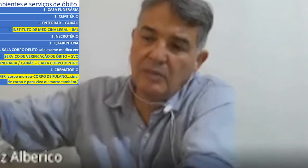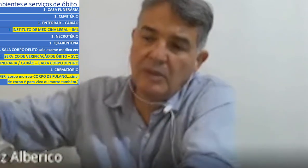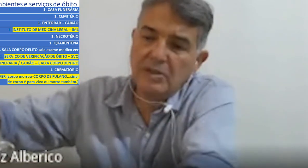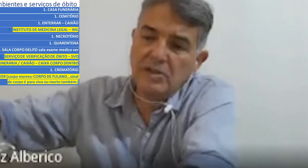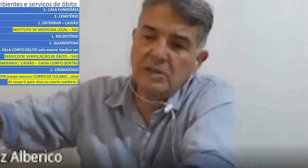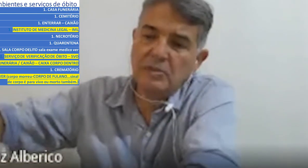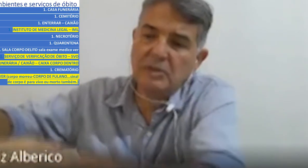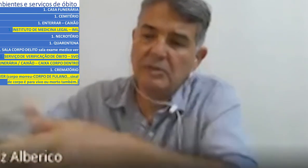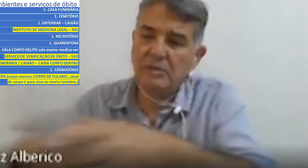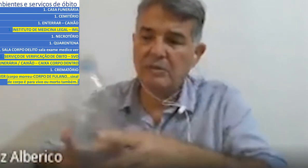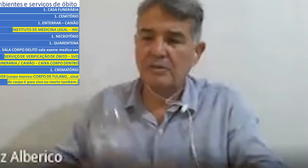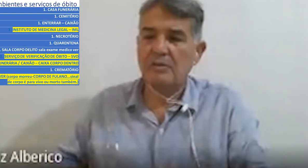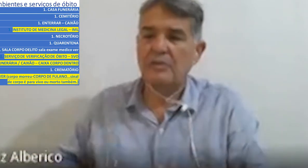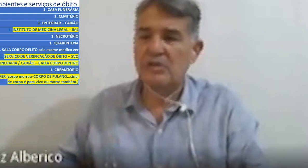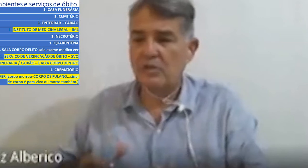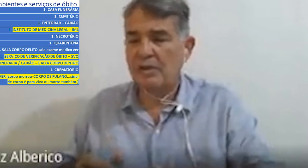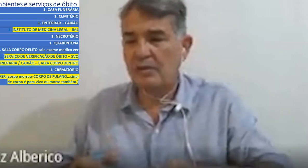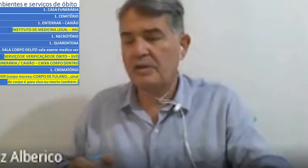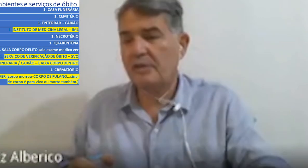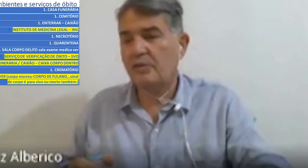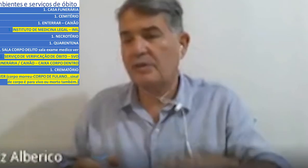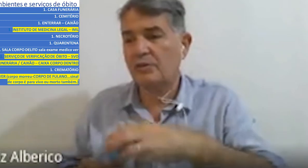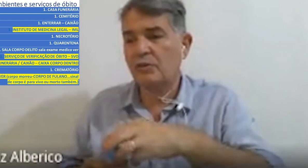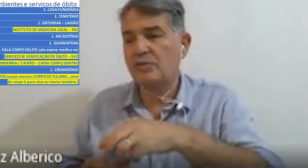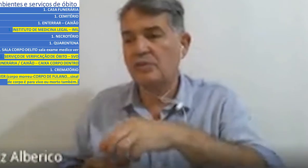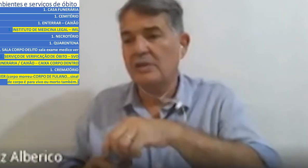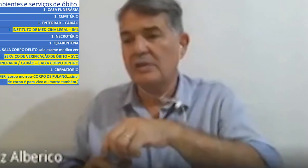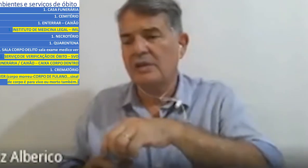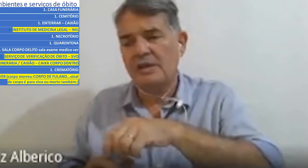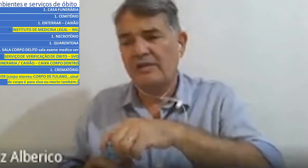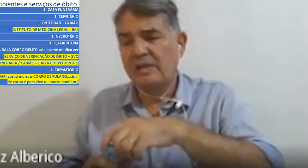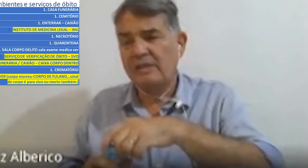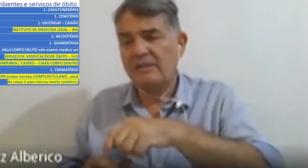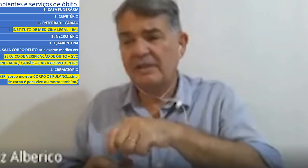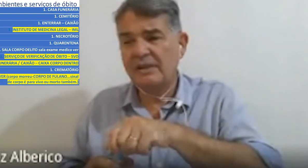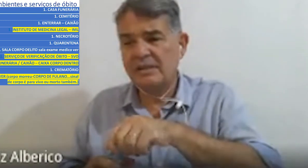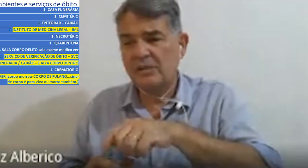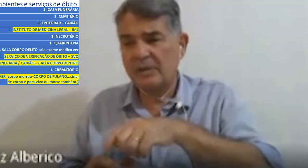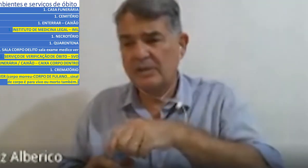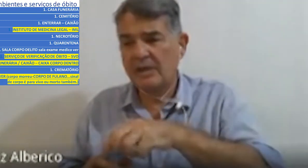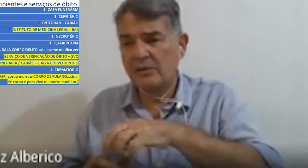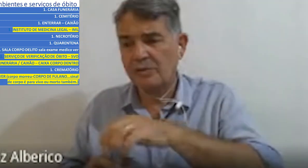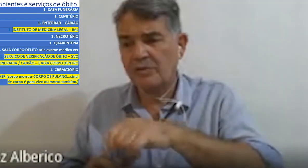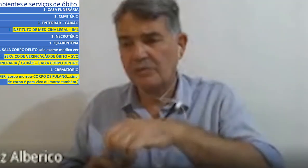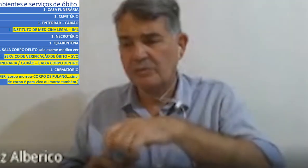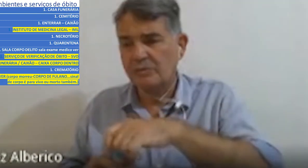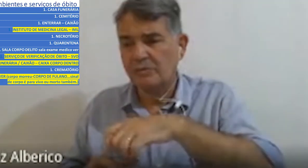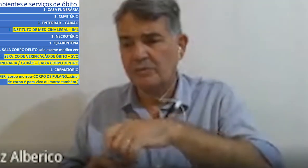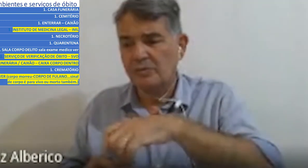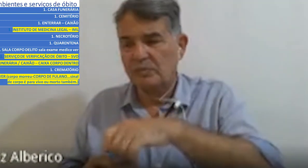E tinha uma senhora que cuidadora de todos, que estava dando atenção para esse garoto.